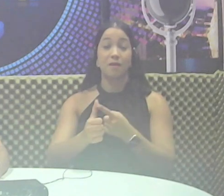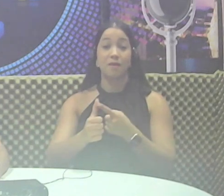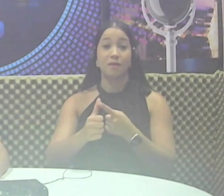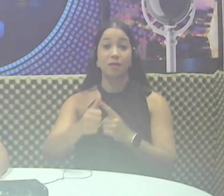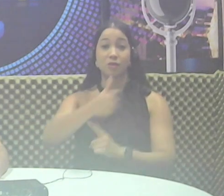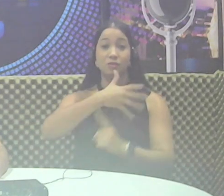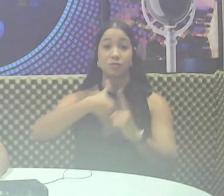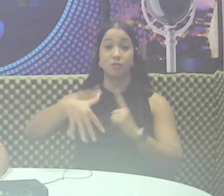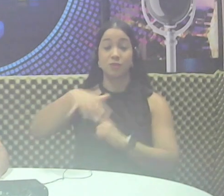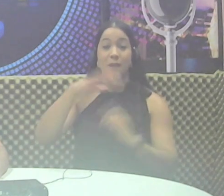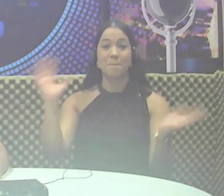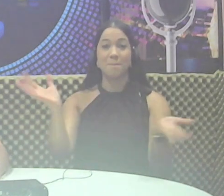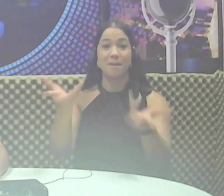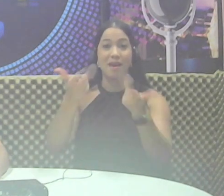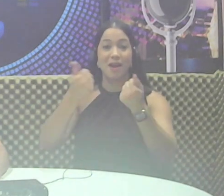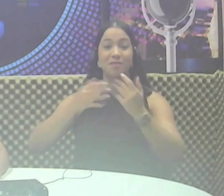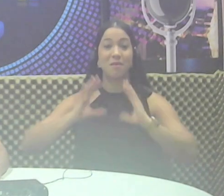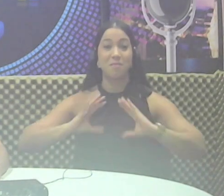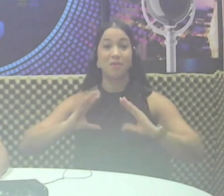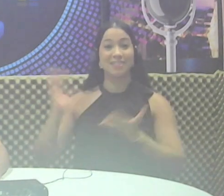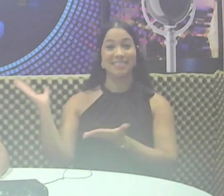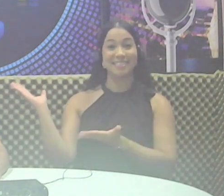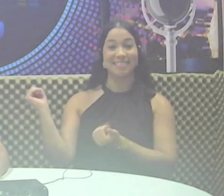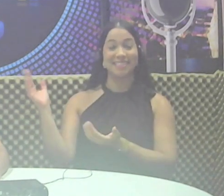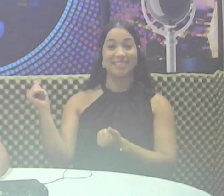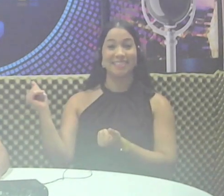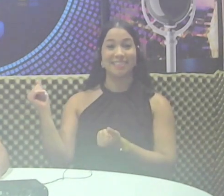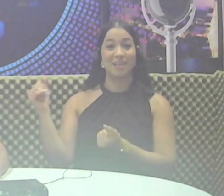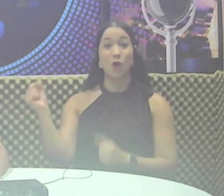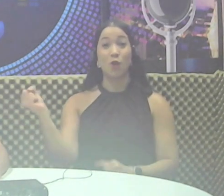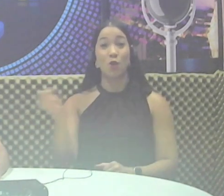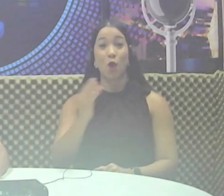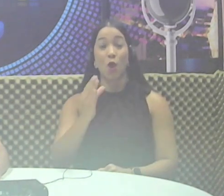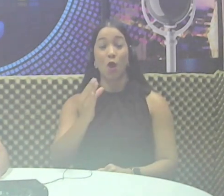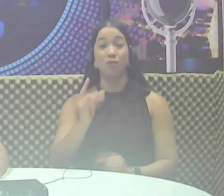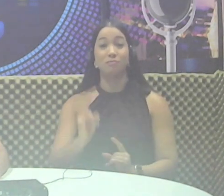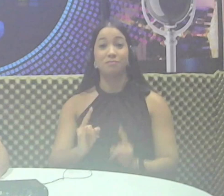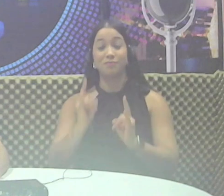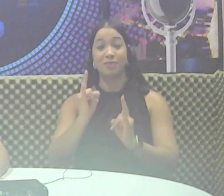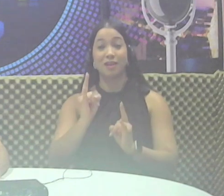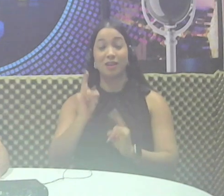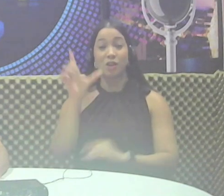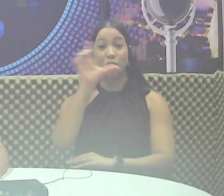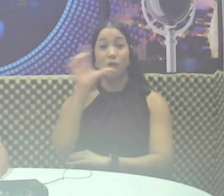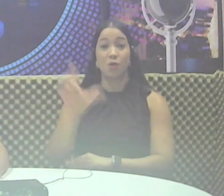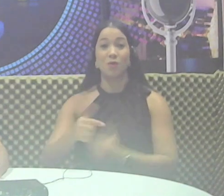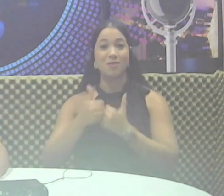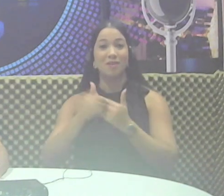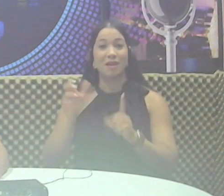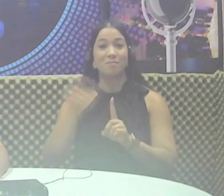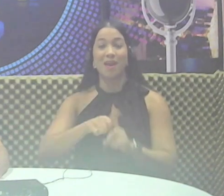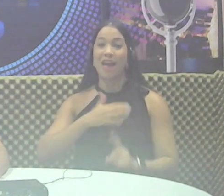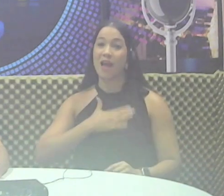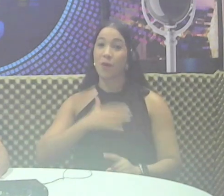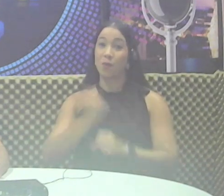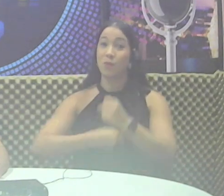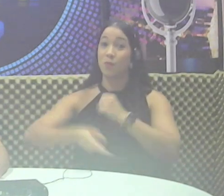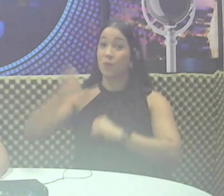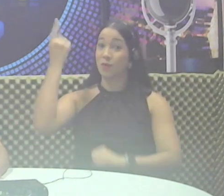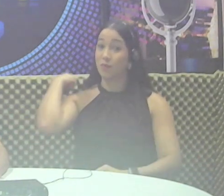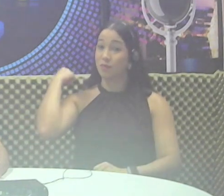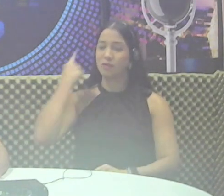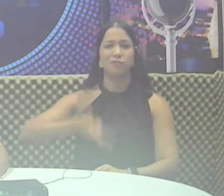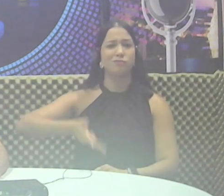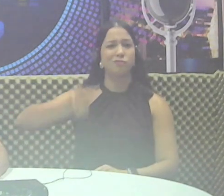Social do bairro Maravilha, na Praça da Juventude, na nova sede do Luizotti de Freitas, inaugurada em agosto do ano passado, e no